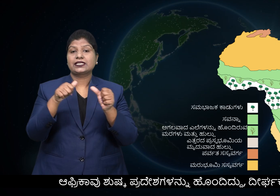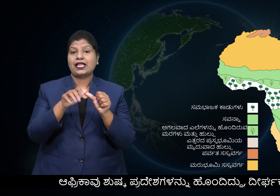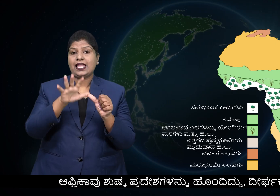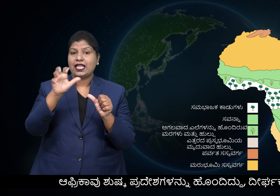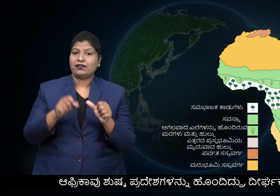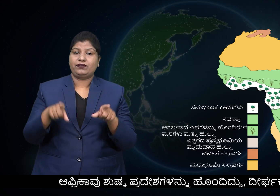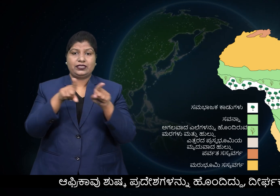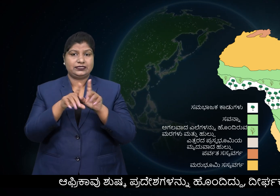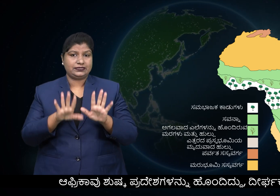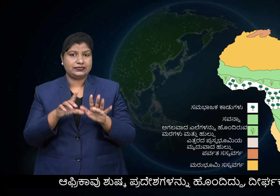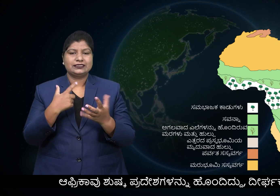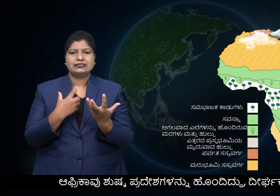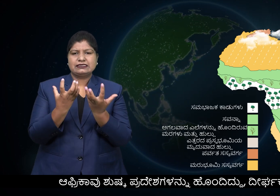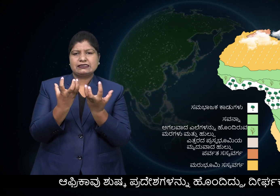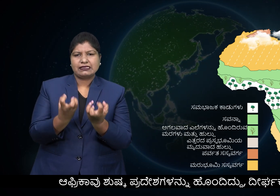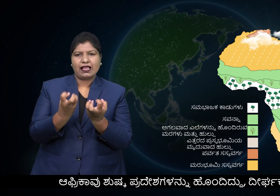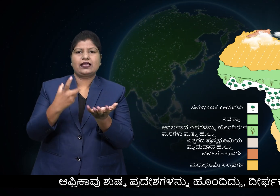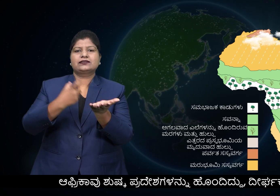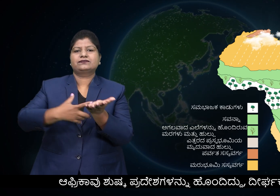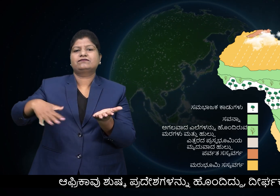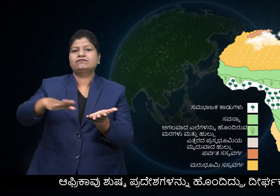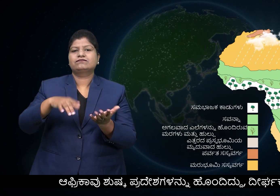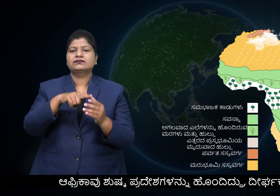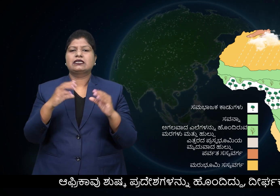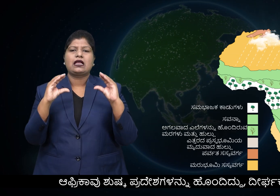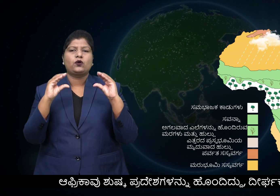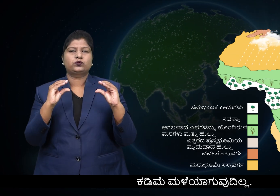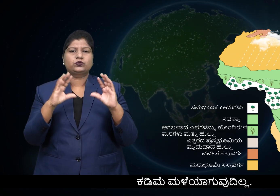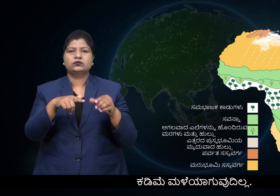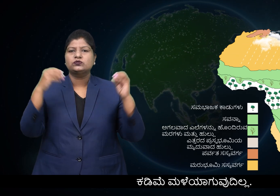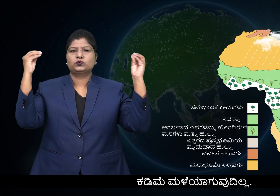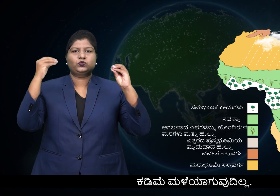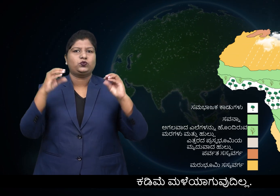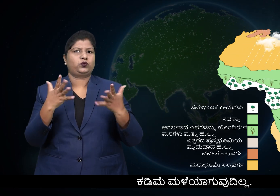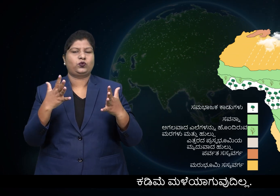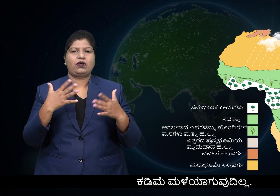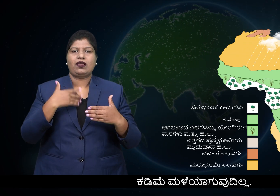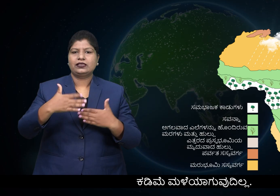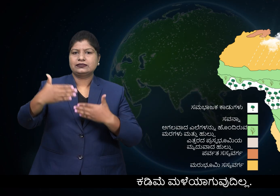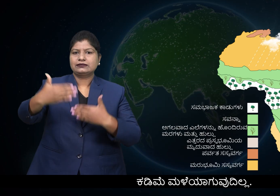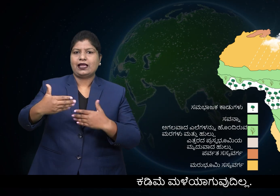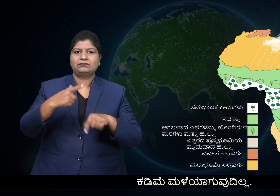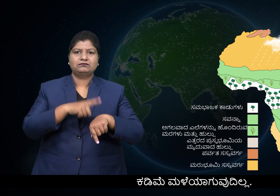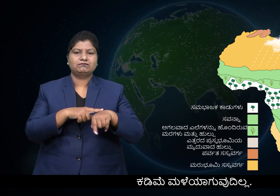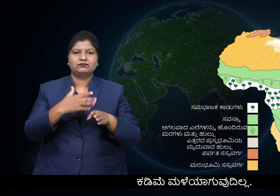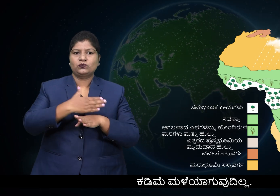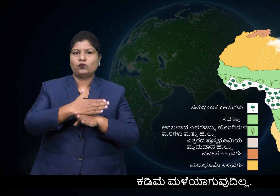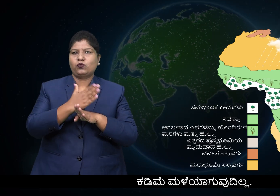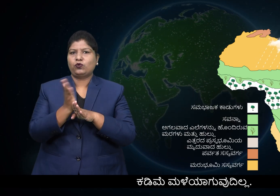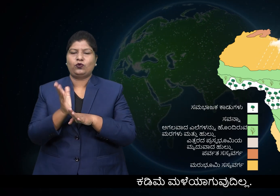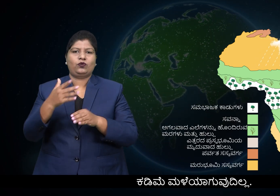ಆಫ್ರಿಕಾವು ಶುಷ್ಕ ಪ್ರದೇಶಗಳನ್ನು ಹೊಂದಿದ್ದು, ದೀರ್ಘಕಾಲದವರೆಗೆ ಕಡಿಮೆ ಮಳೆಯಾಗುವುದಿಲ್ಲ.